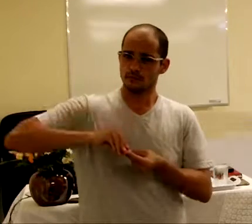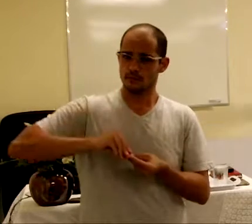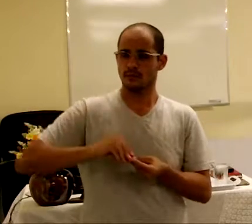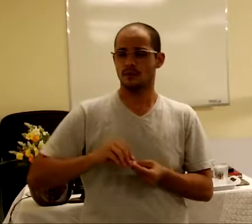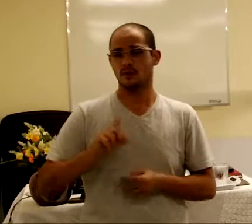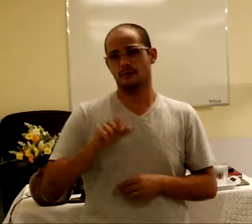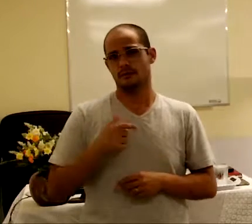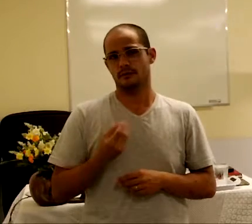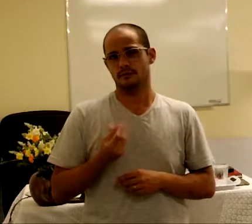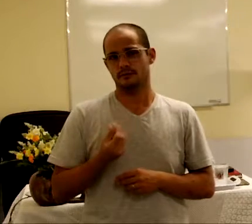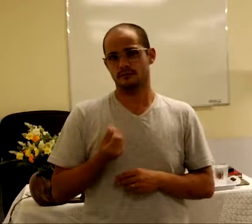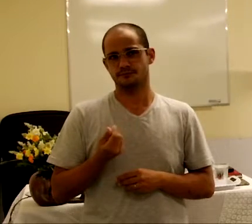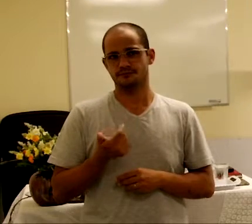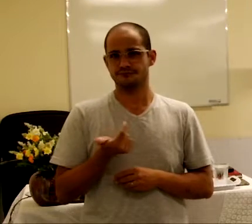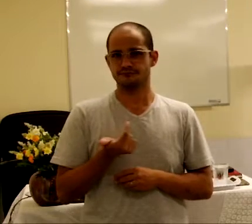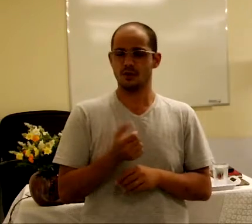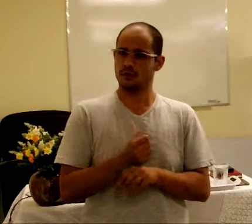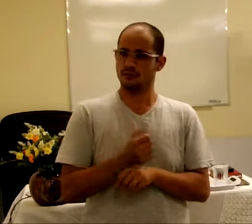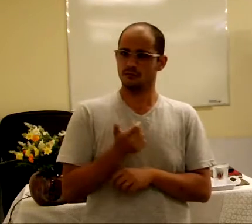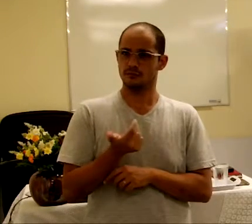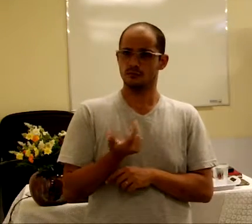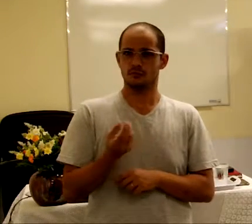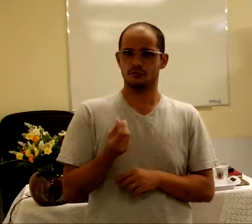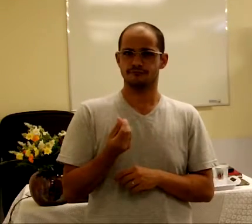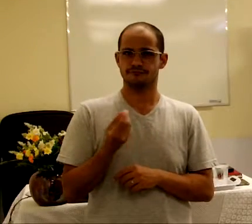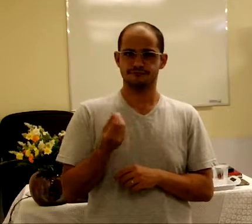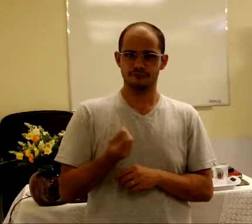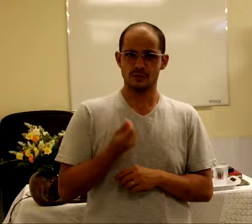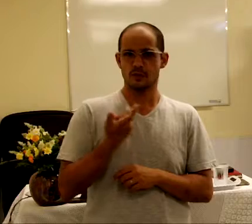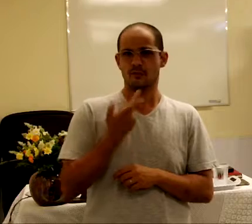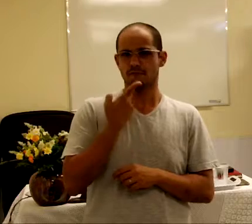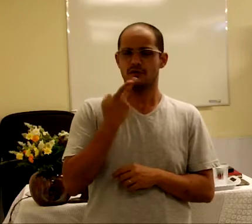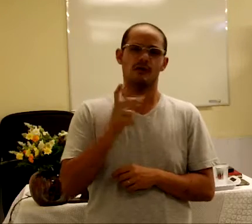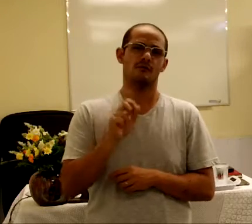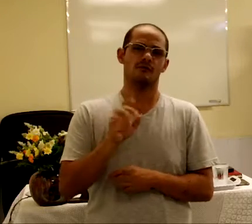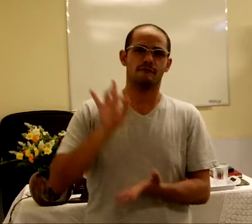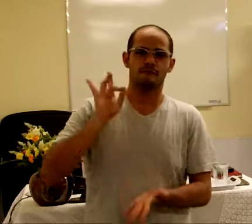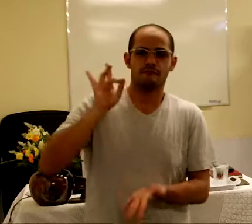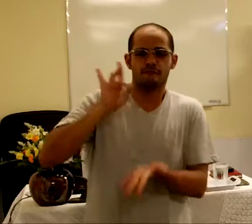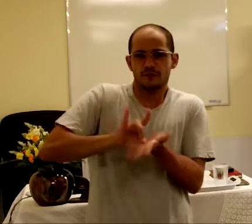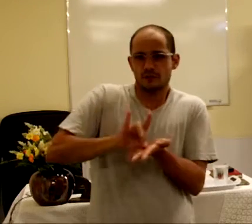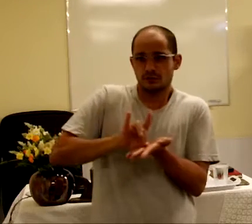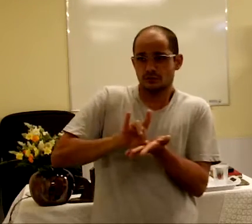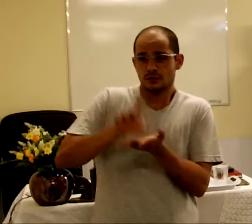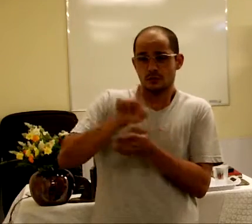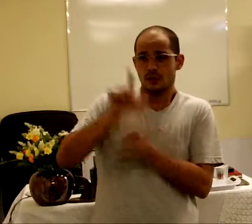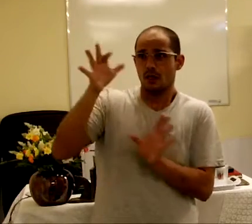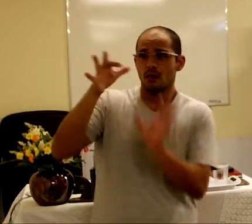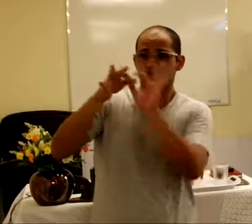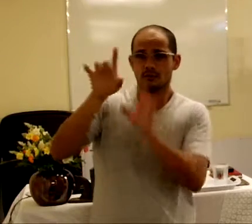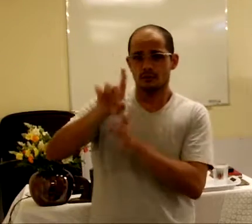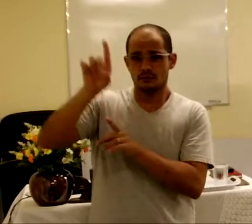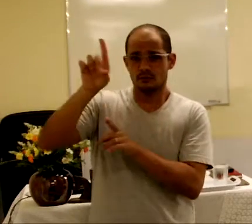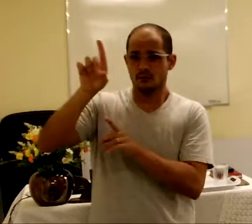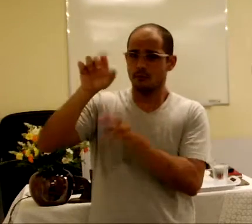não é possível se falar numa verdade sobre Deus,